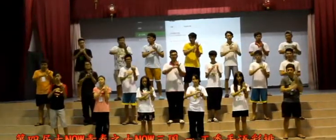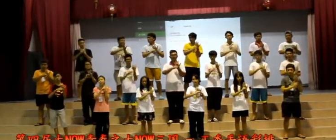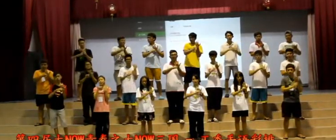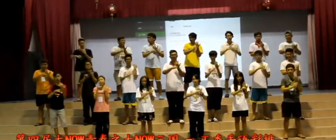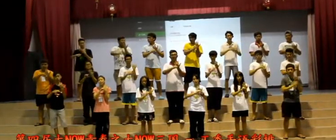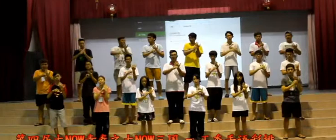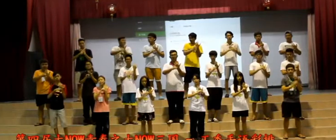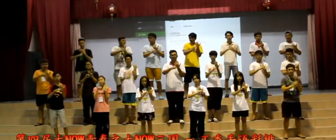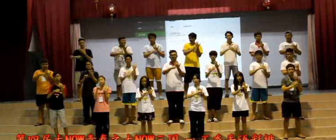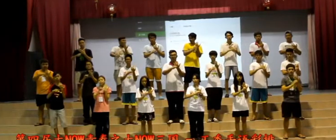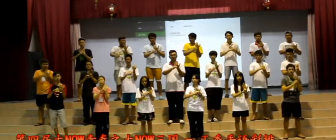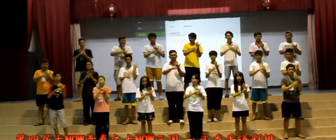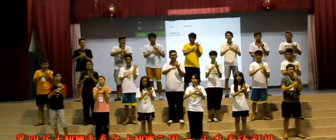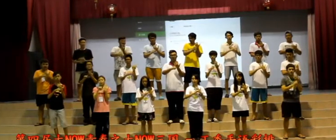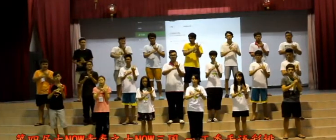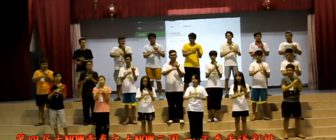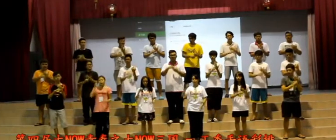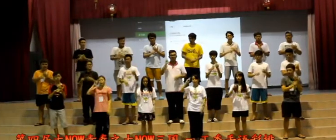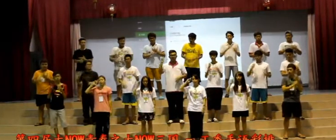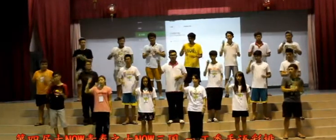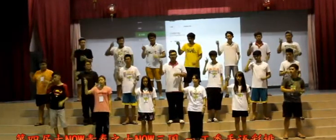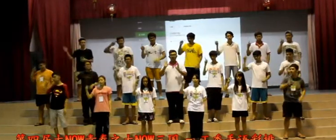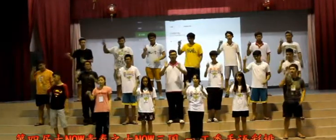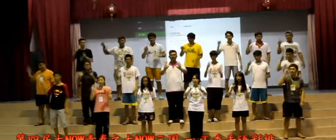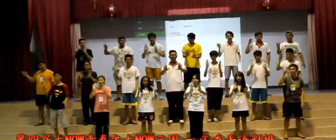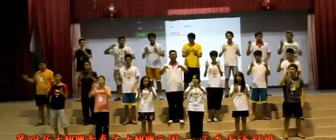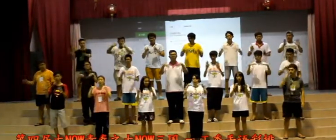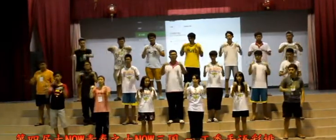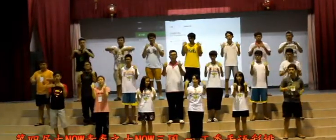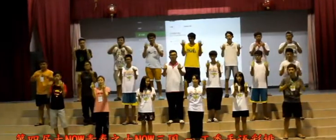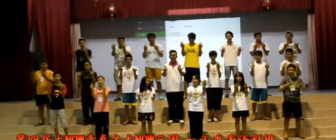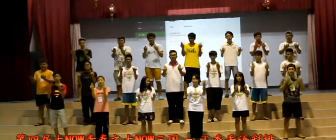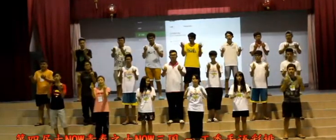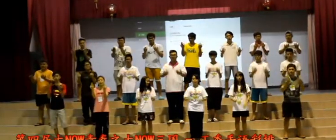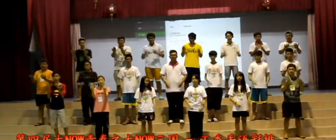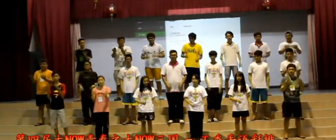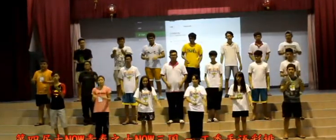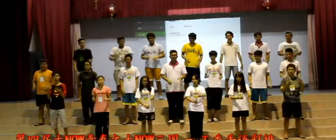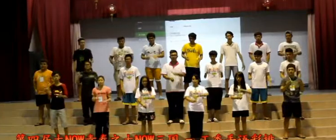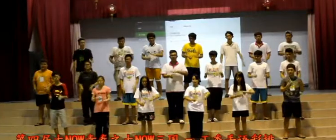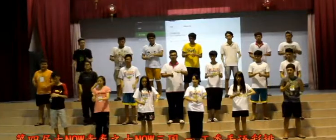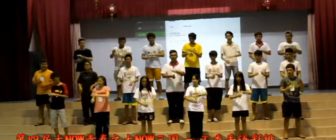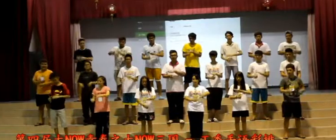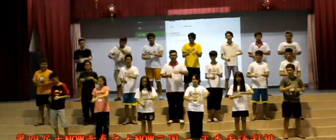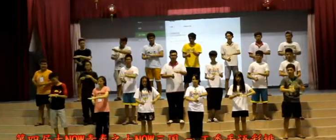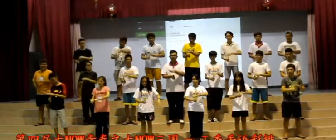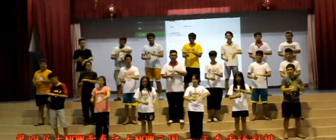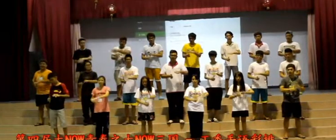内疚，仍记起温馨的一对手，始终给我照顾未